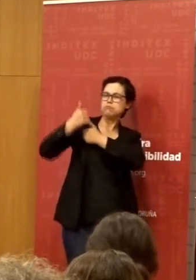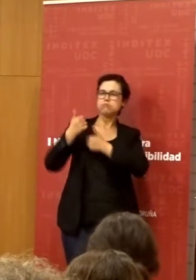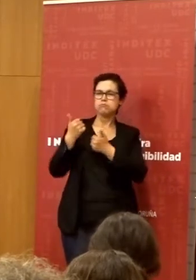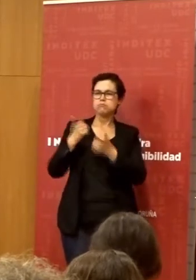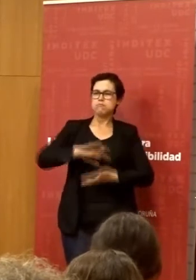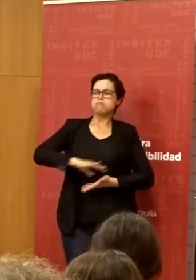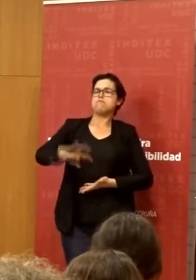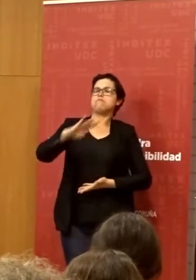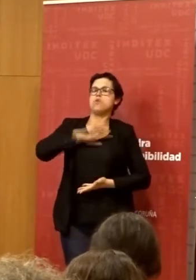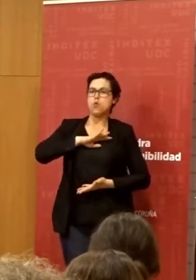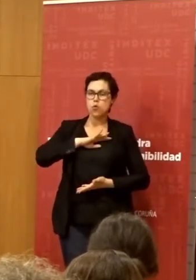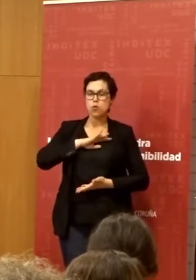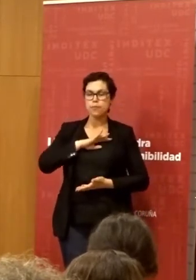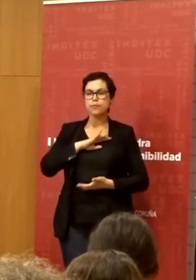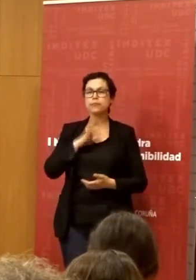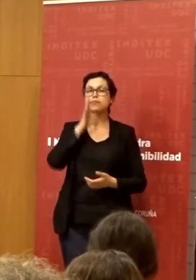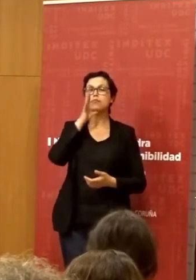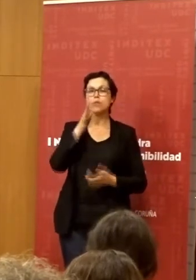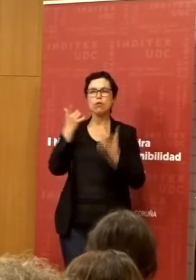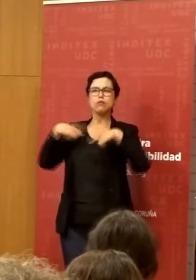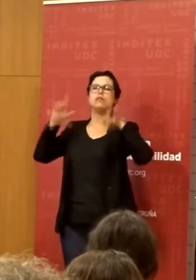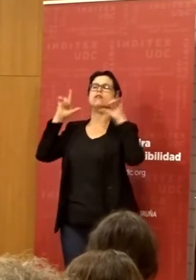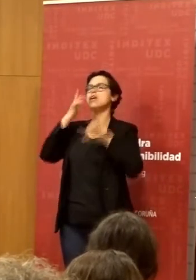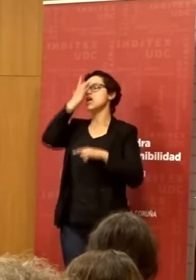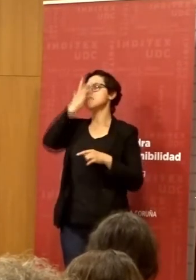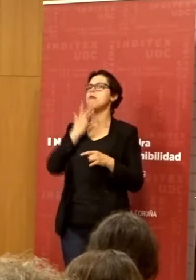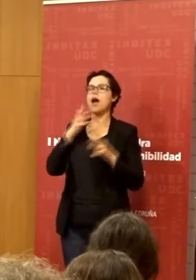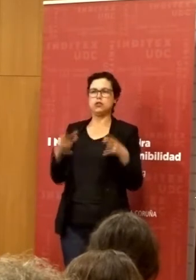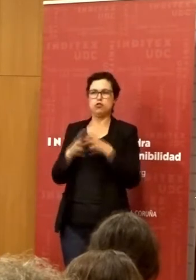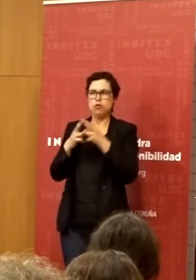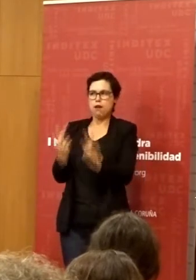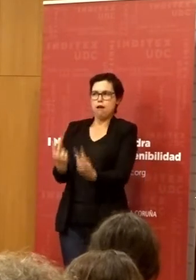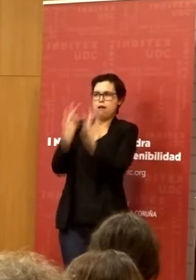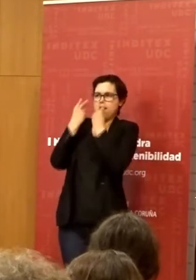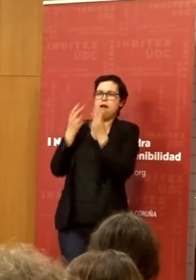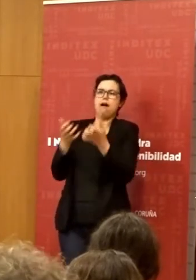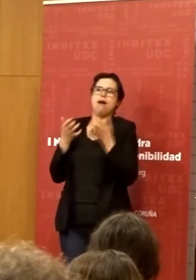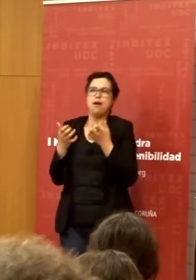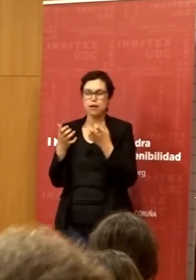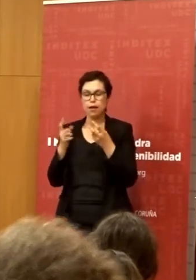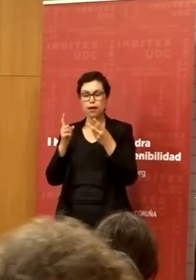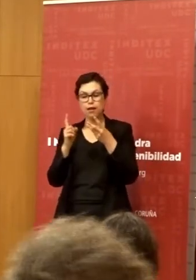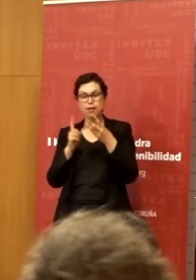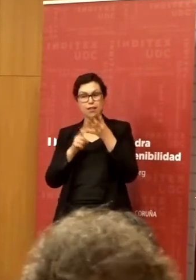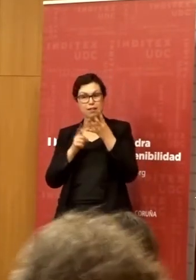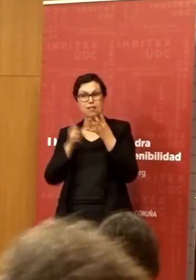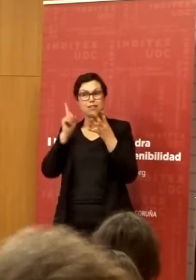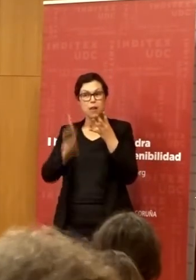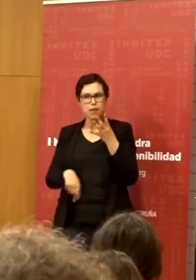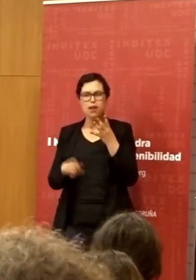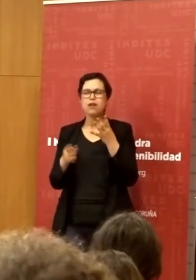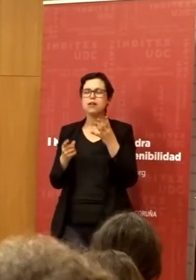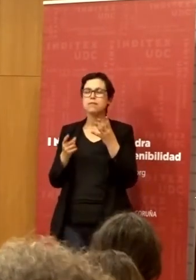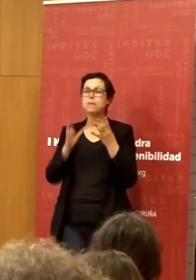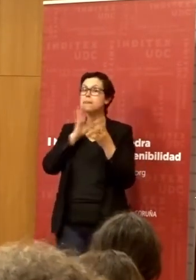por muy diversas razones, porque también te da una imagen social, etcétera, etcétera. Creo que es muy importante una cuestión a la que